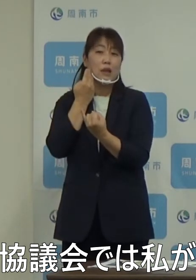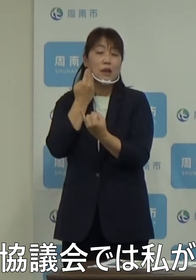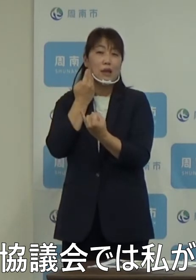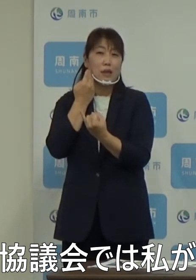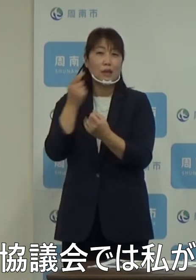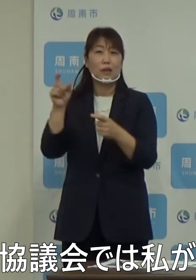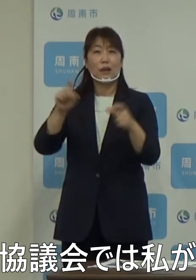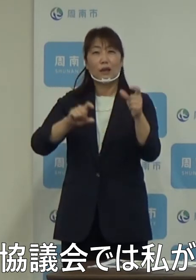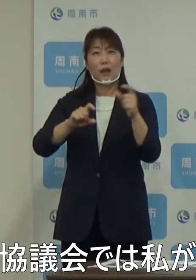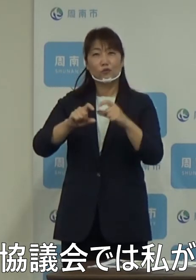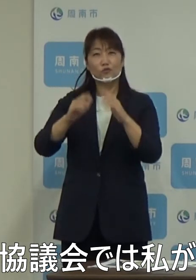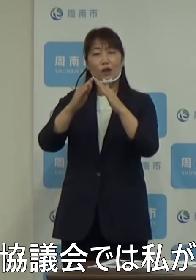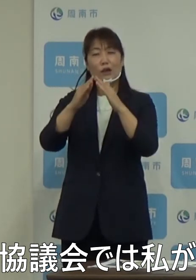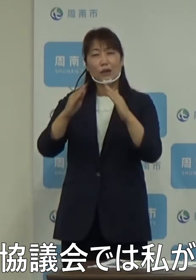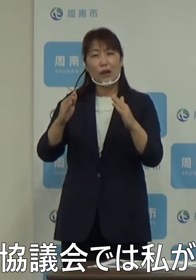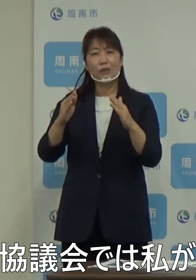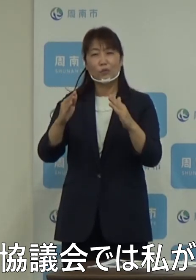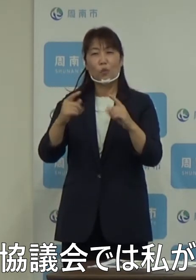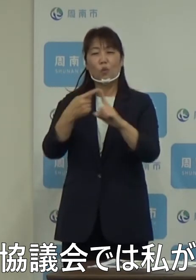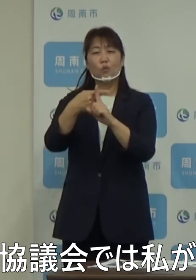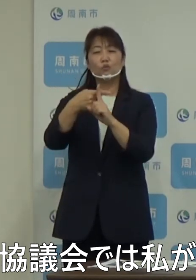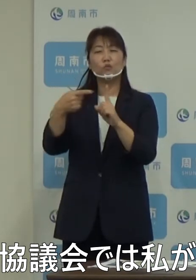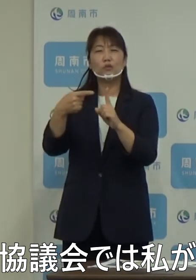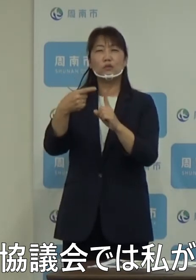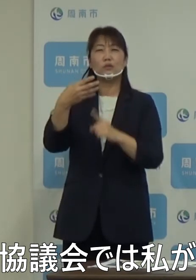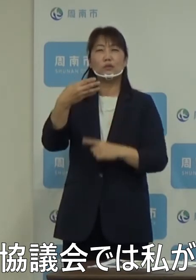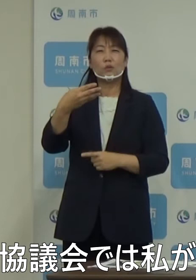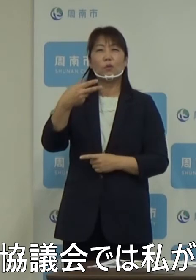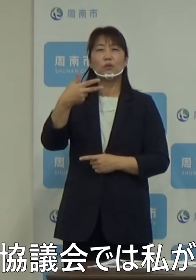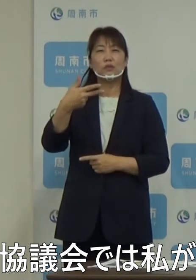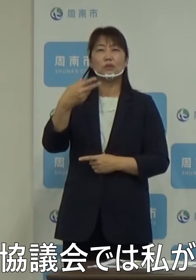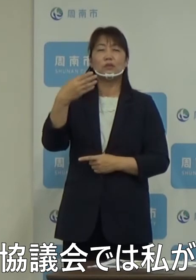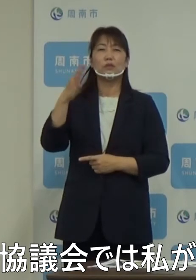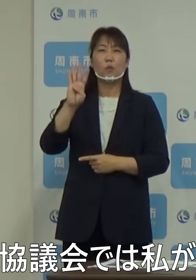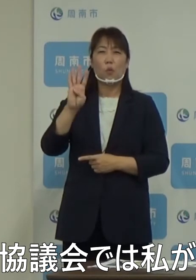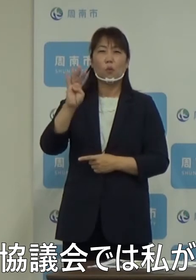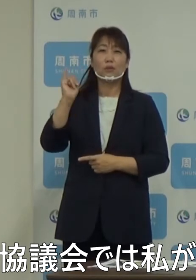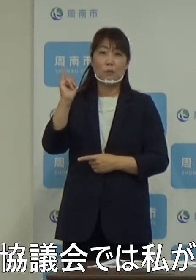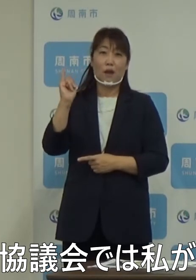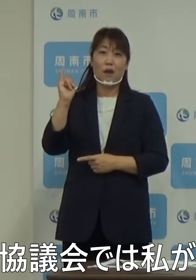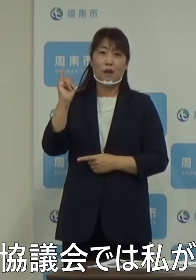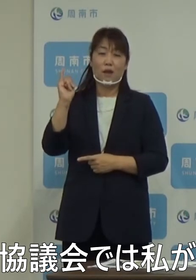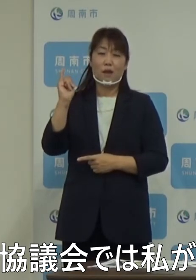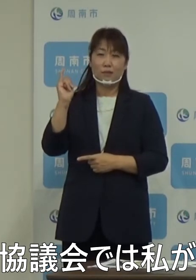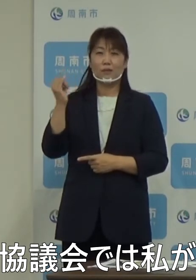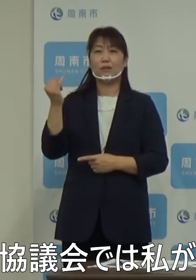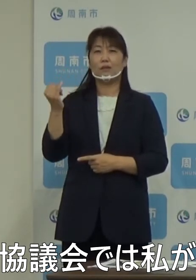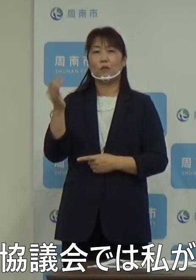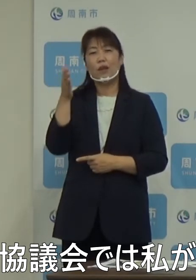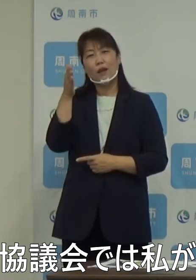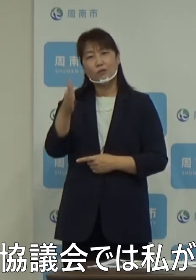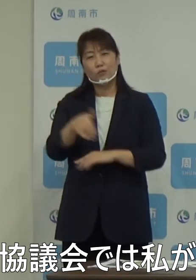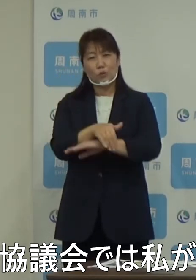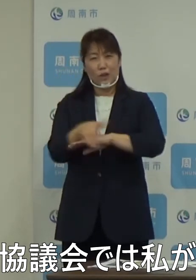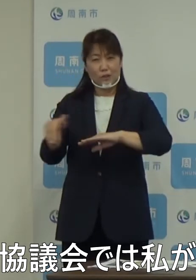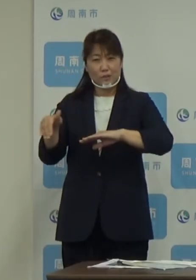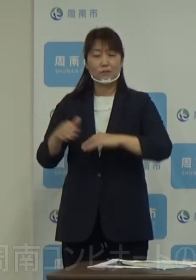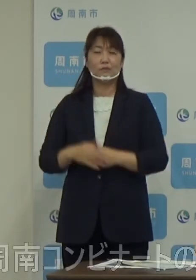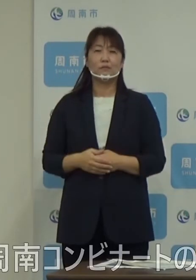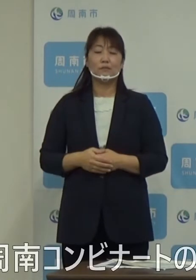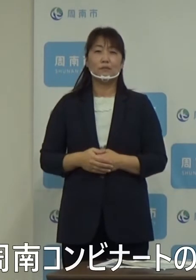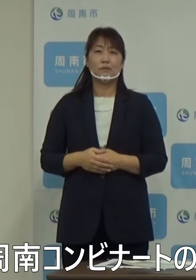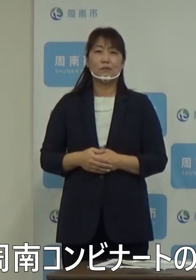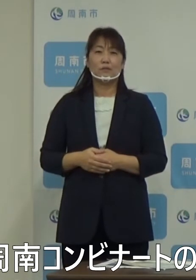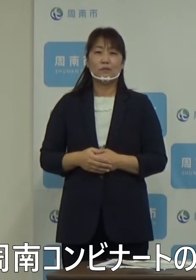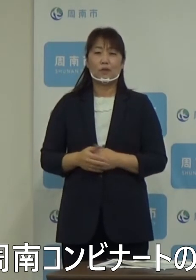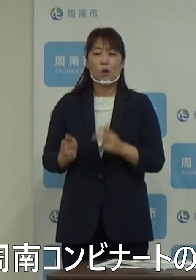学会副会長の辻よし子様にご就任していただく予定としております。周